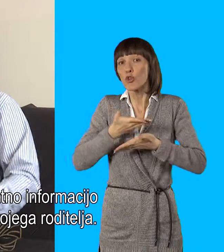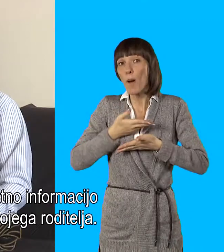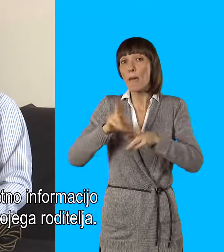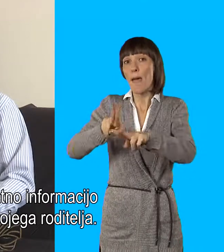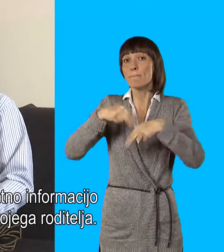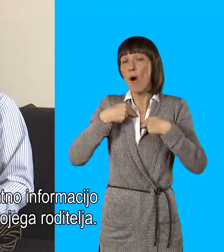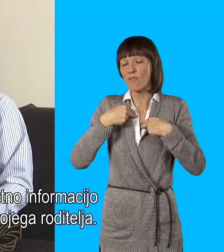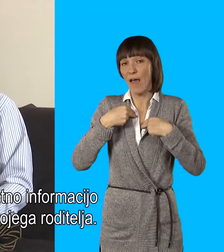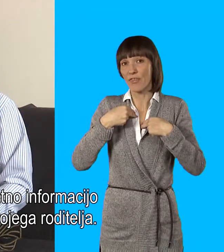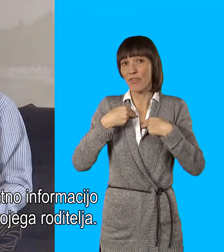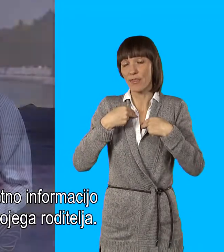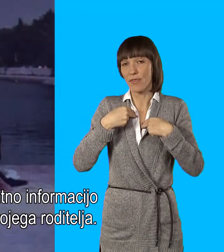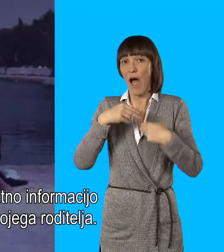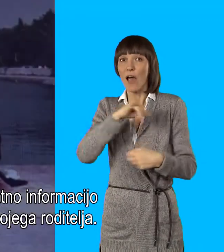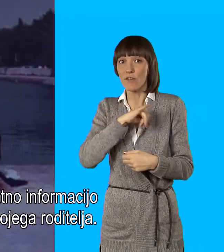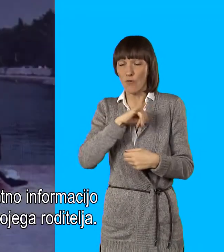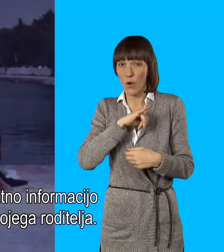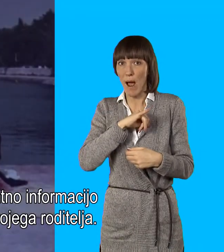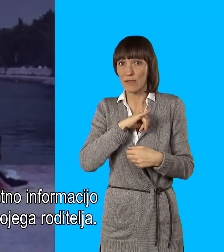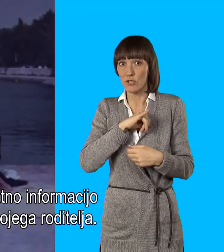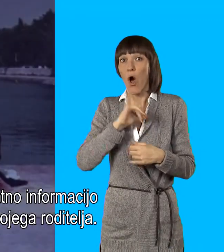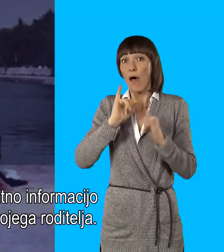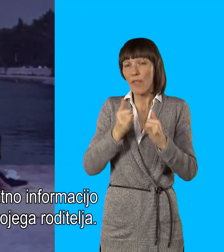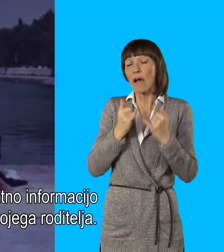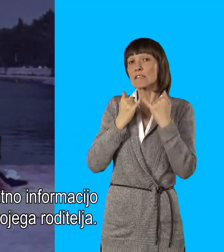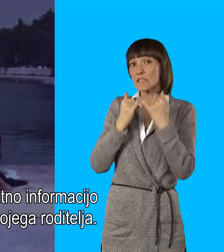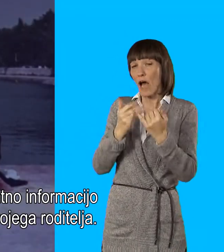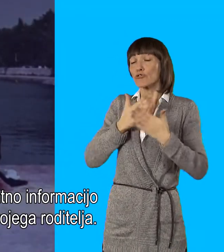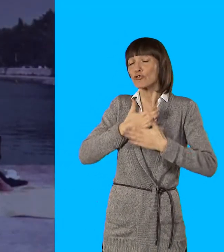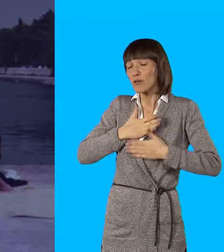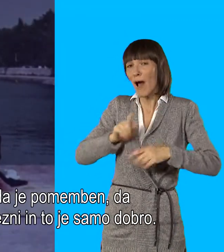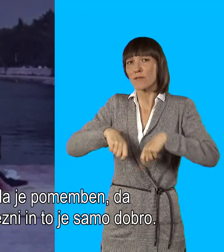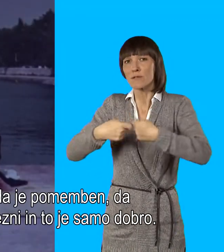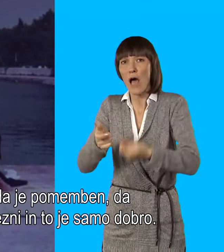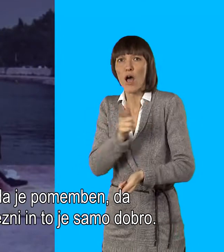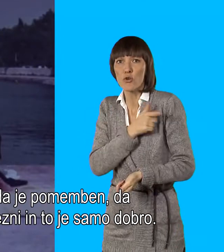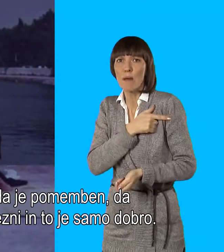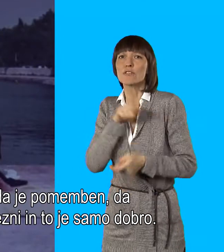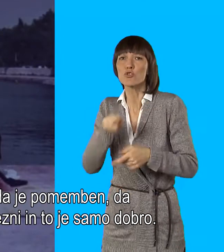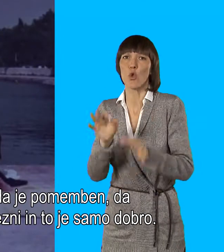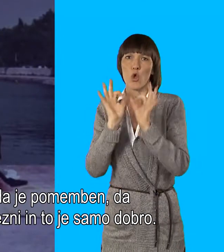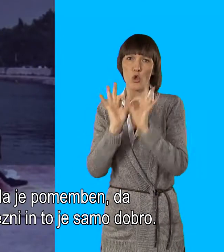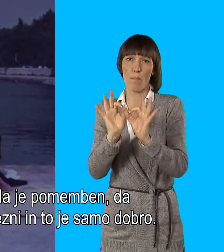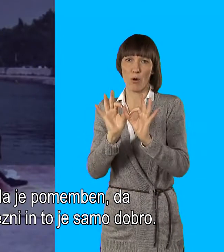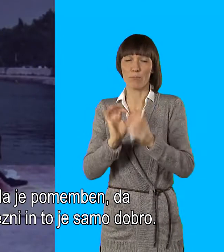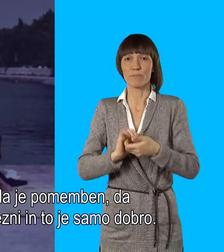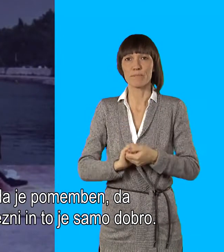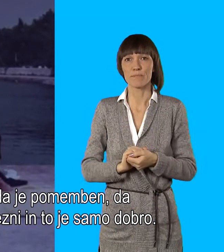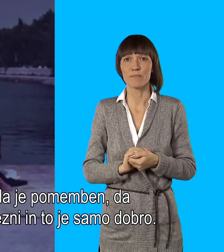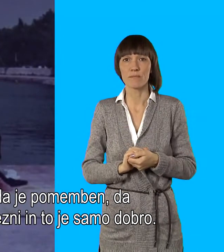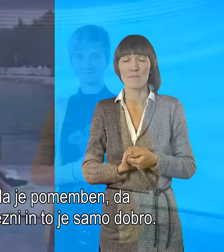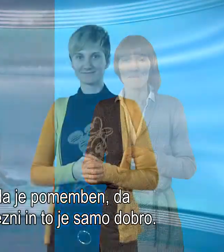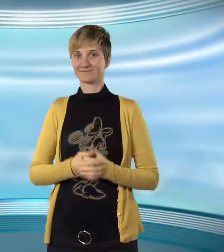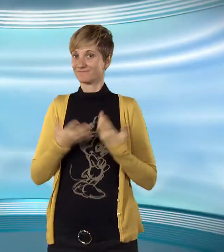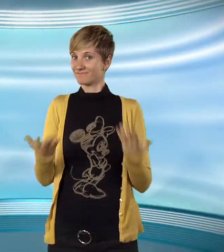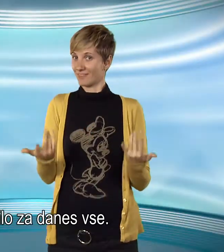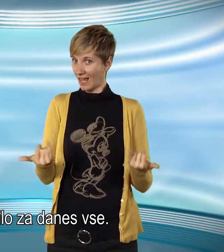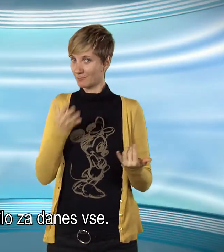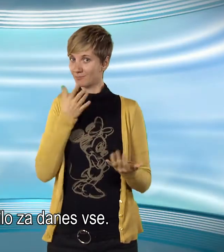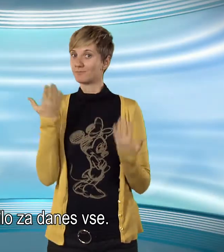čemer otrok kliče, po potrditvi ljubezni in mu povedati, da njega imajo ravno tako radi ali celo še bolj kot